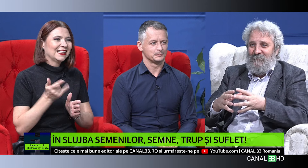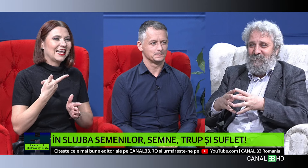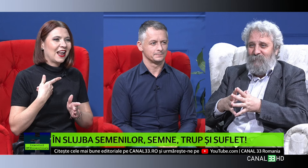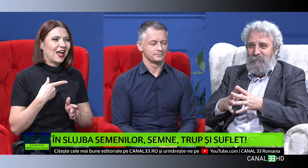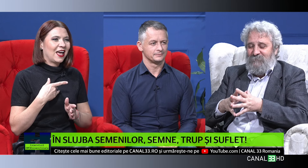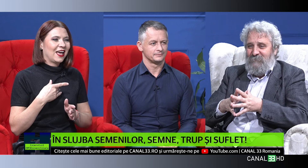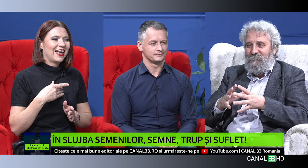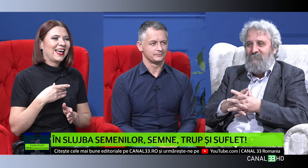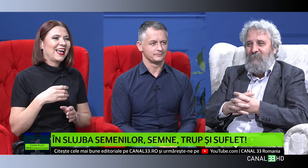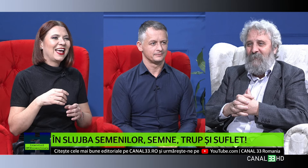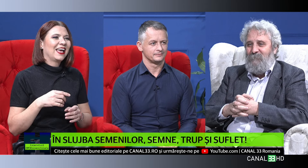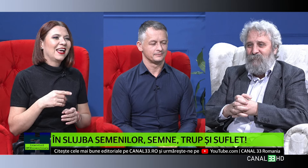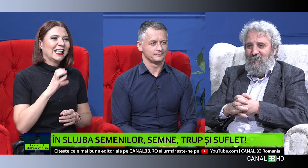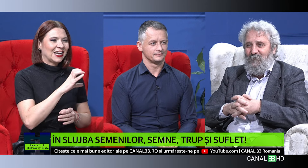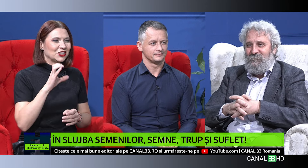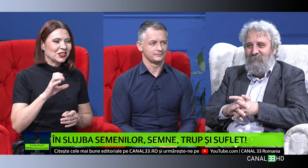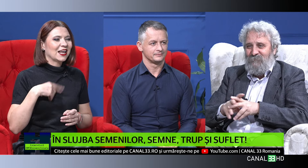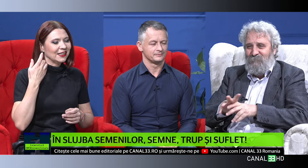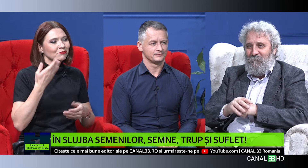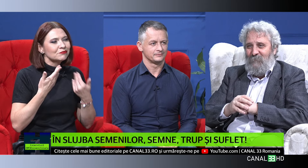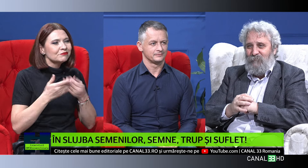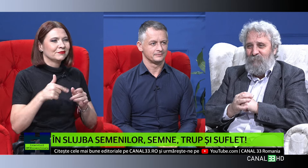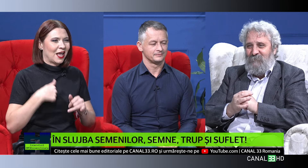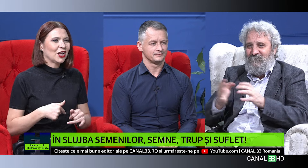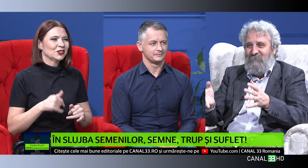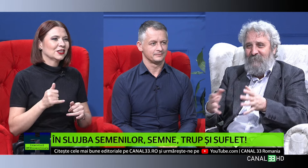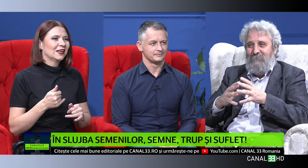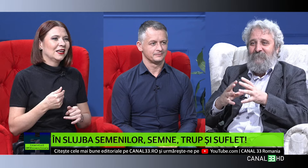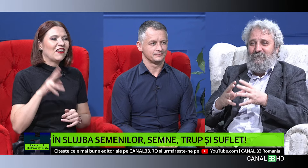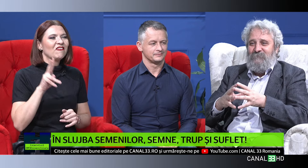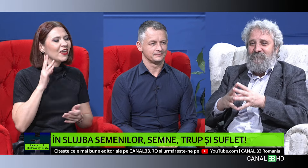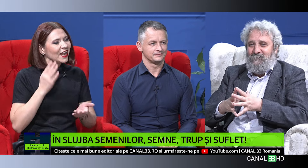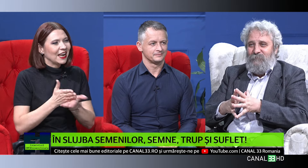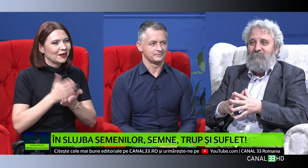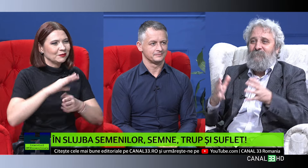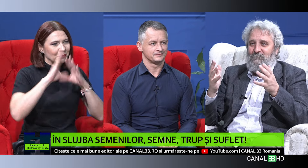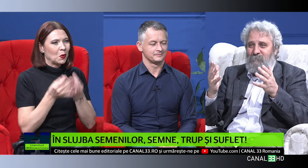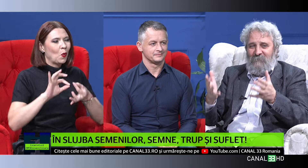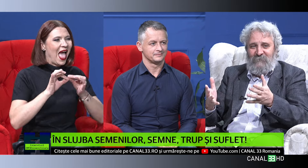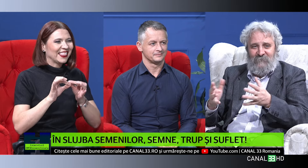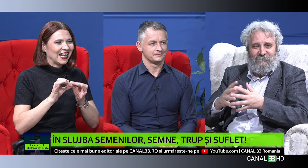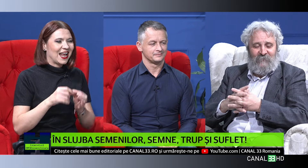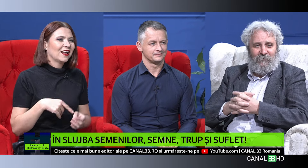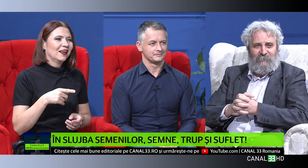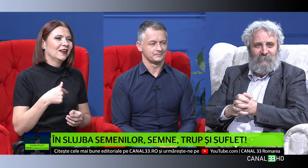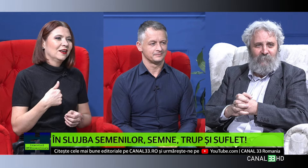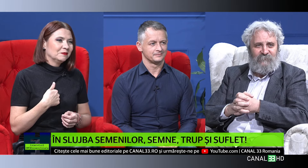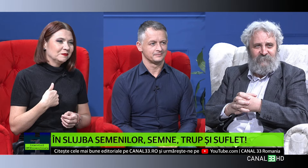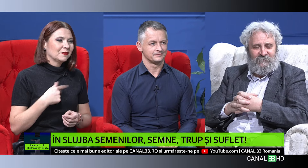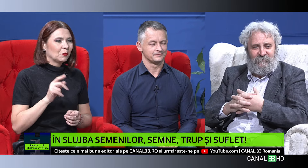Canal 33, la emisiunea cu Adriana Săptoiu, la subiect, Vinerea. Între timp, pe Lena, draga noastră, o puteți